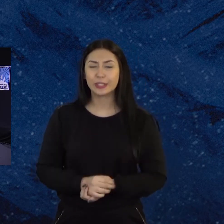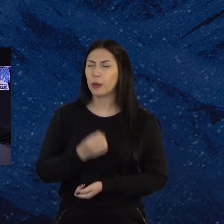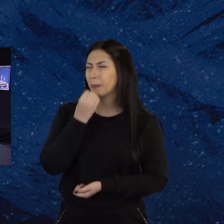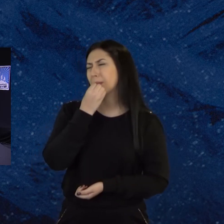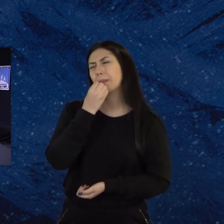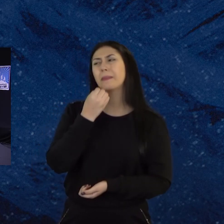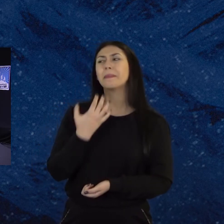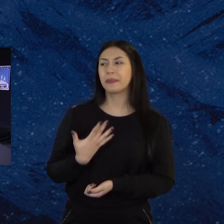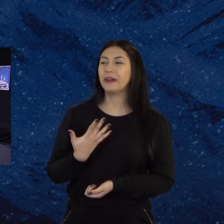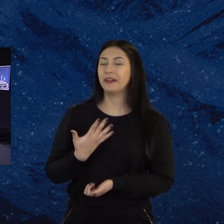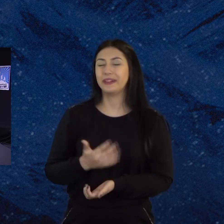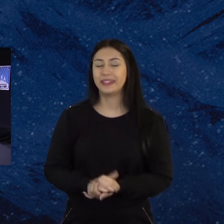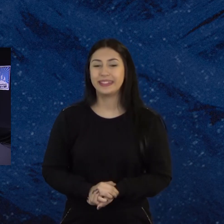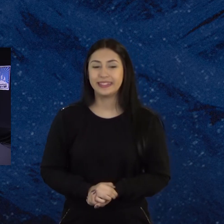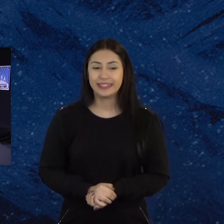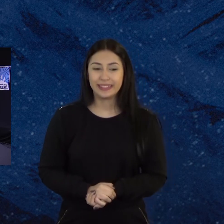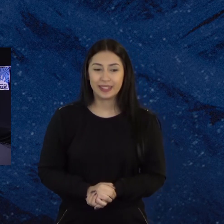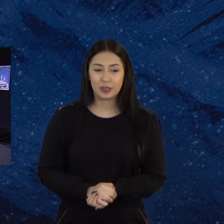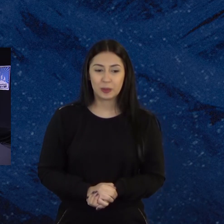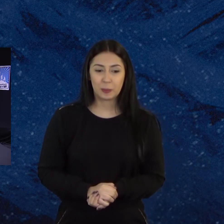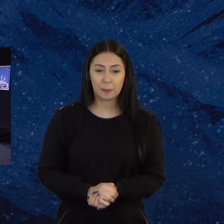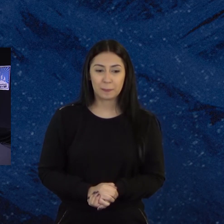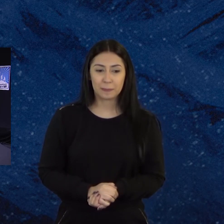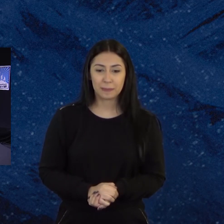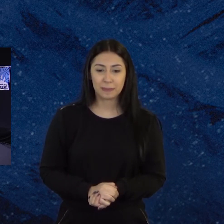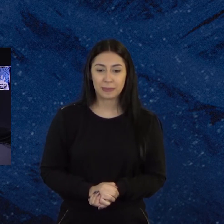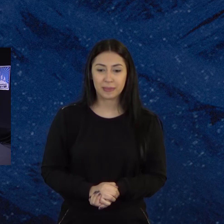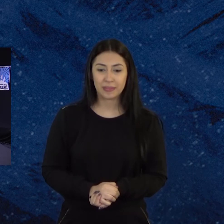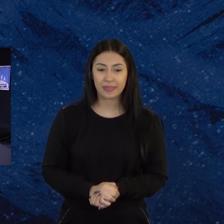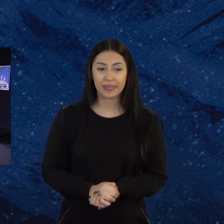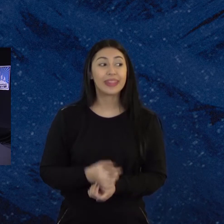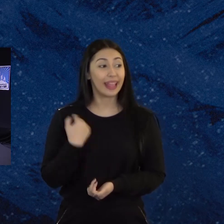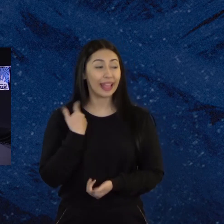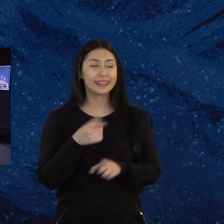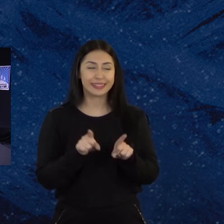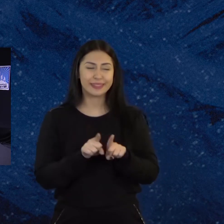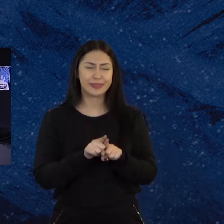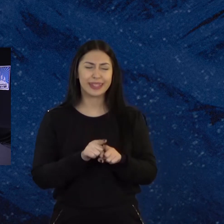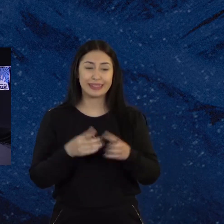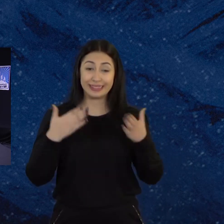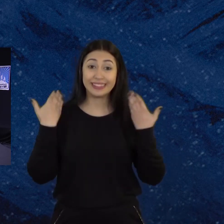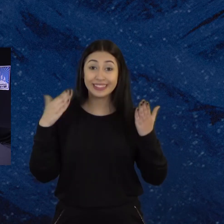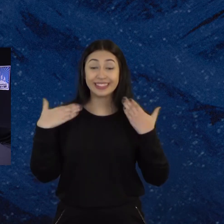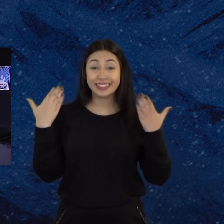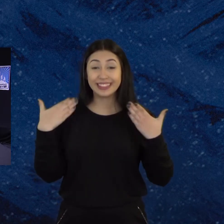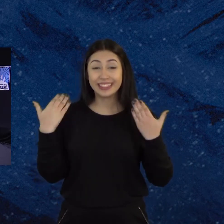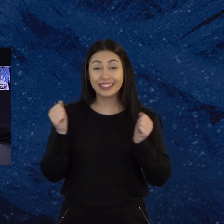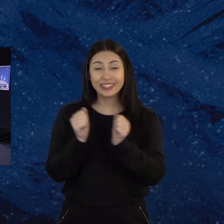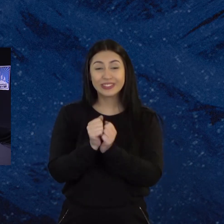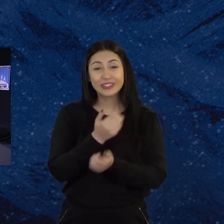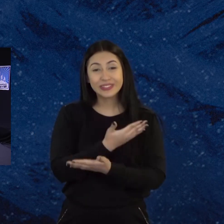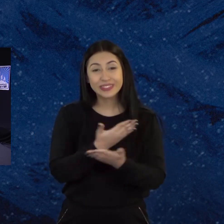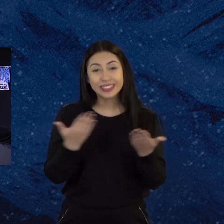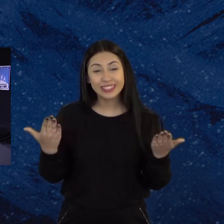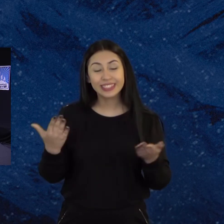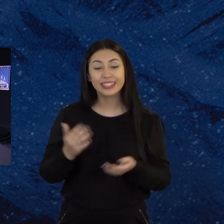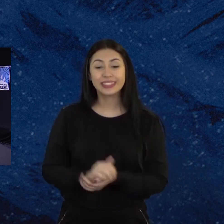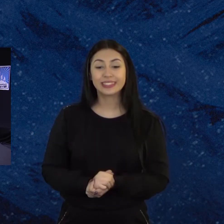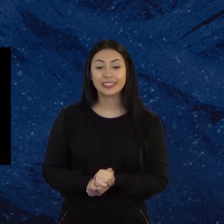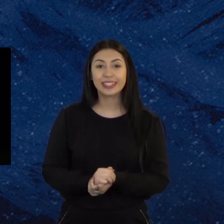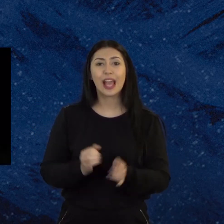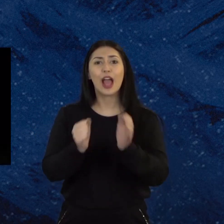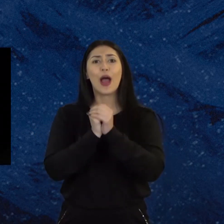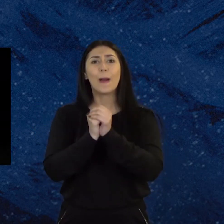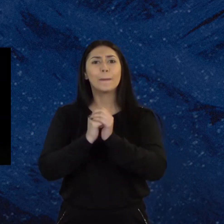bom ter vocês aqui conosco, para compartilharmos um pouco mais. Para nós é uma alegria estar com vocês aqui, com todo mundo, amém para